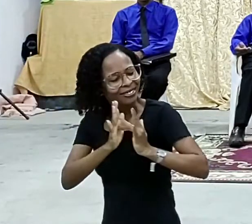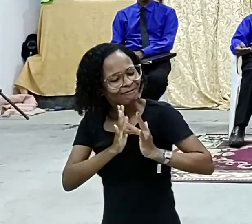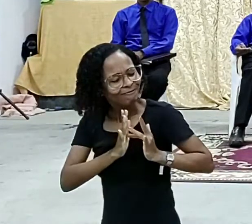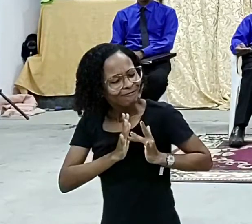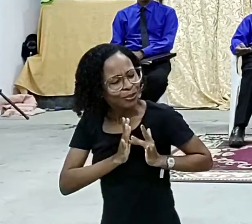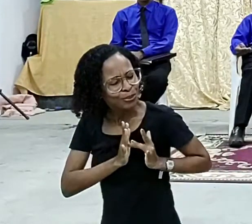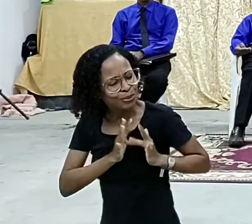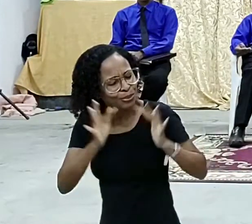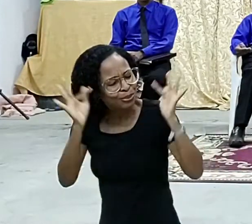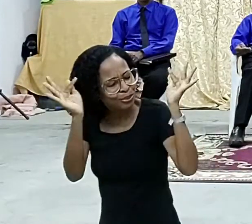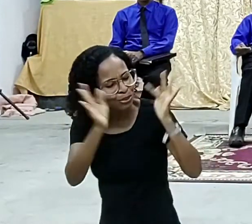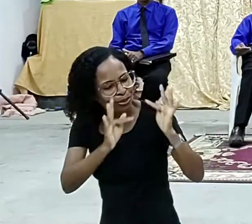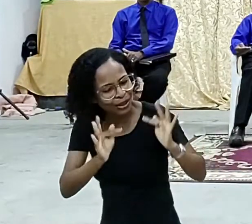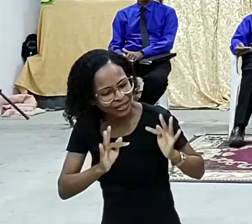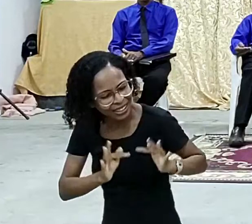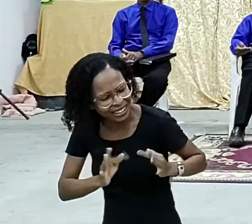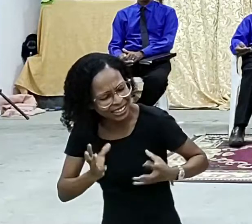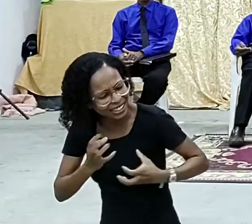nem compreendemos.